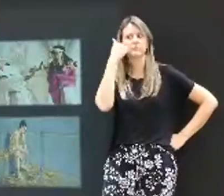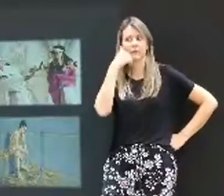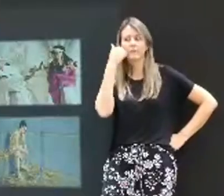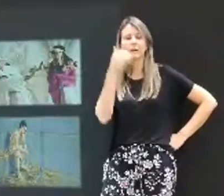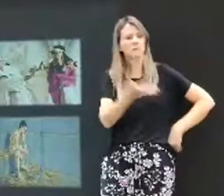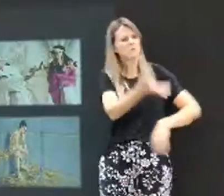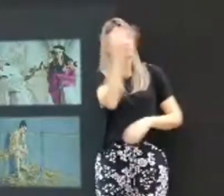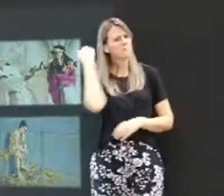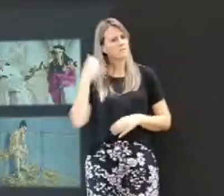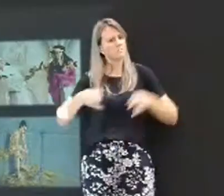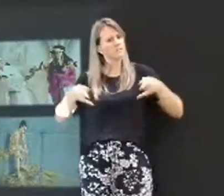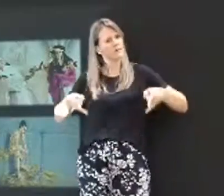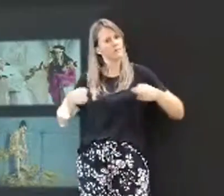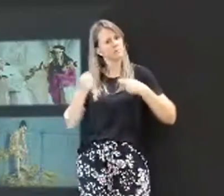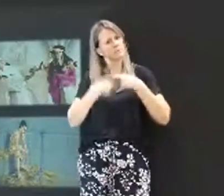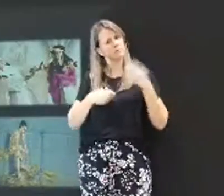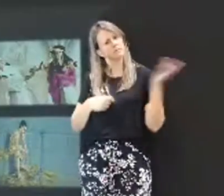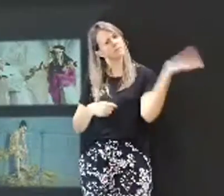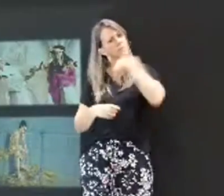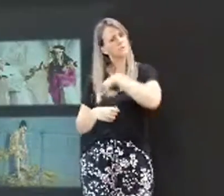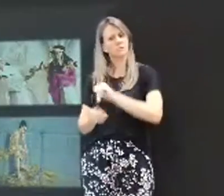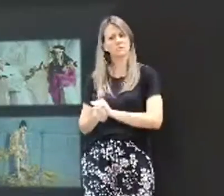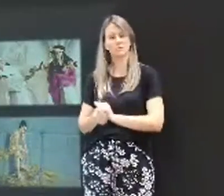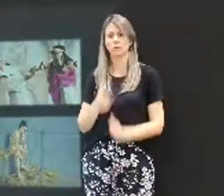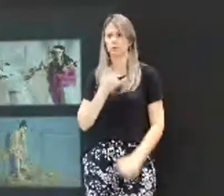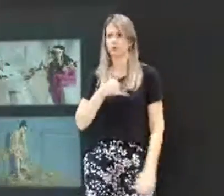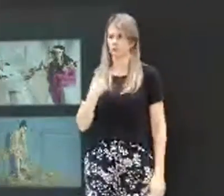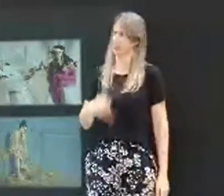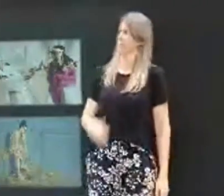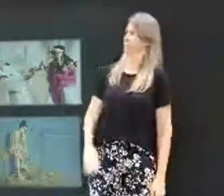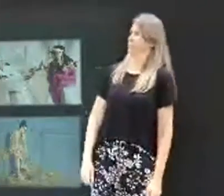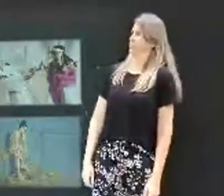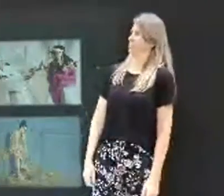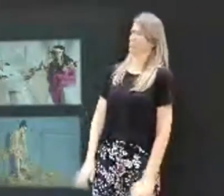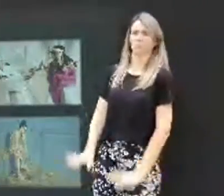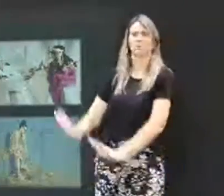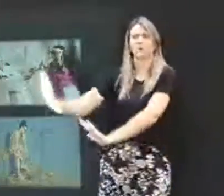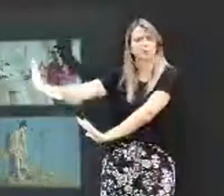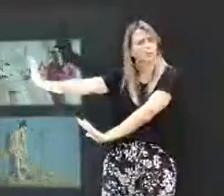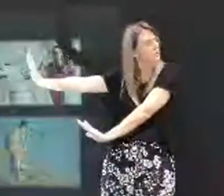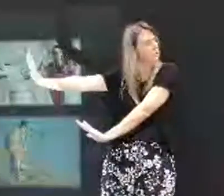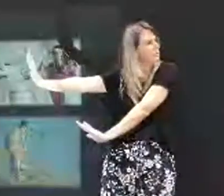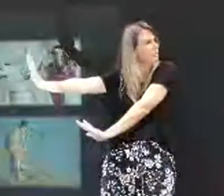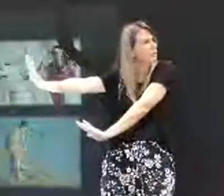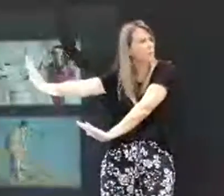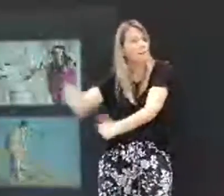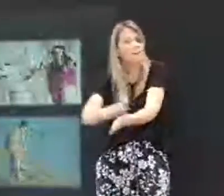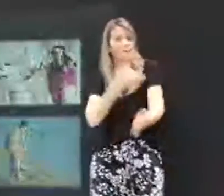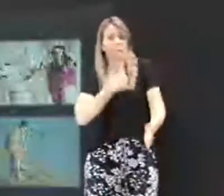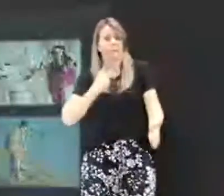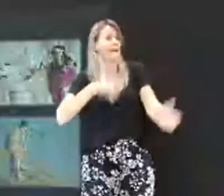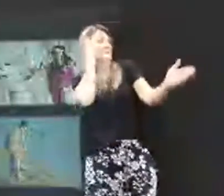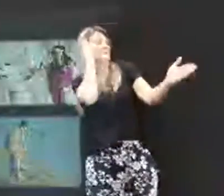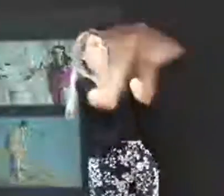era bem safadinha. Vem para minha cama, vem comigo, vem. José, o quê? Não, não, não, não, não.